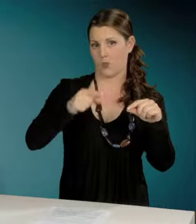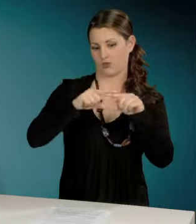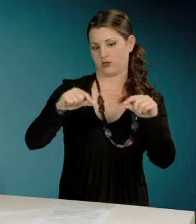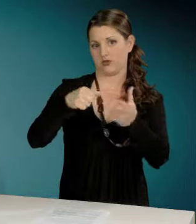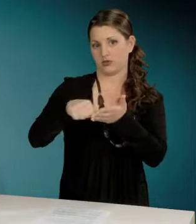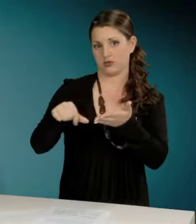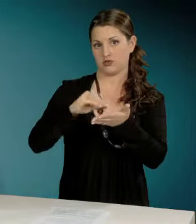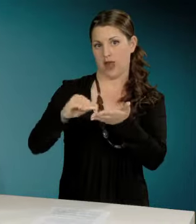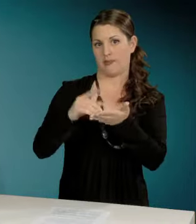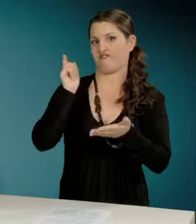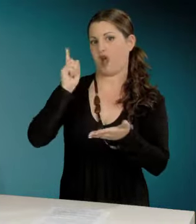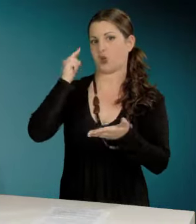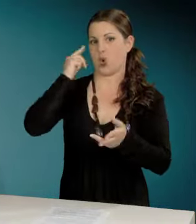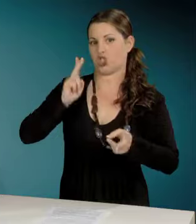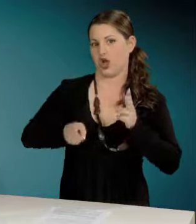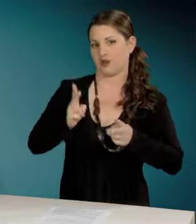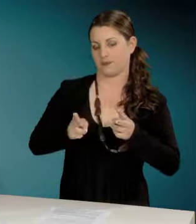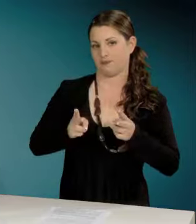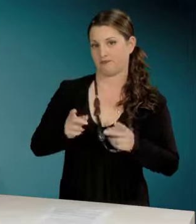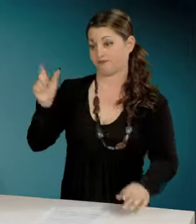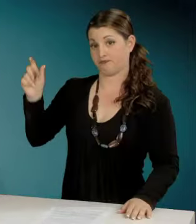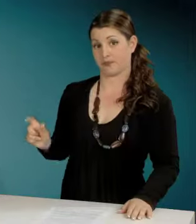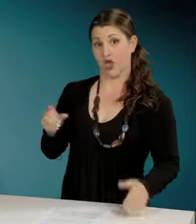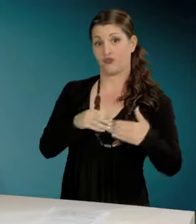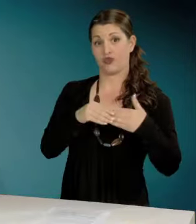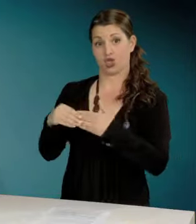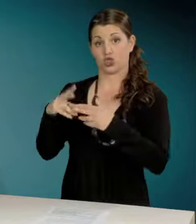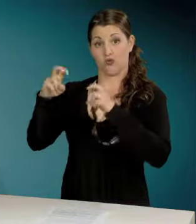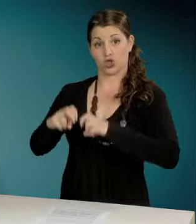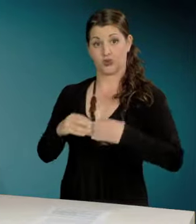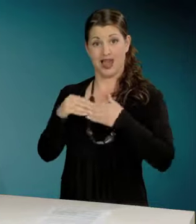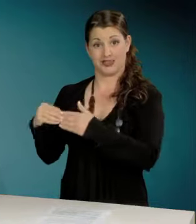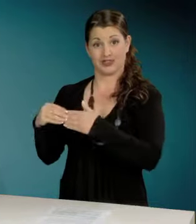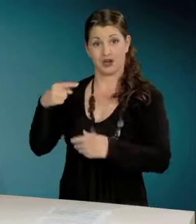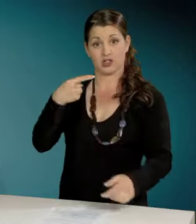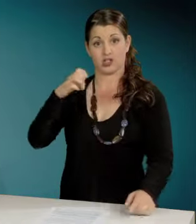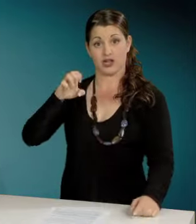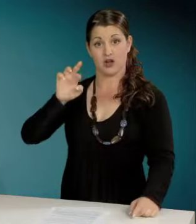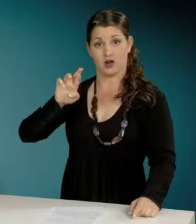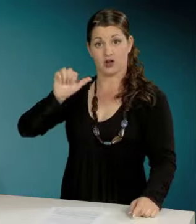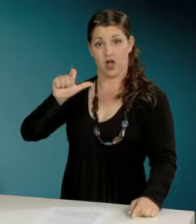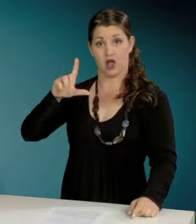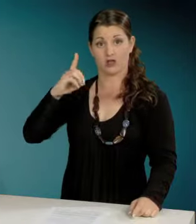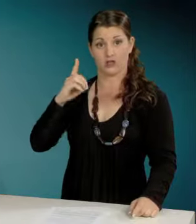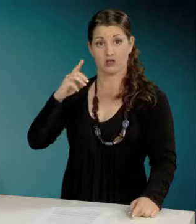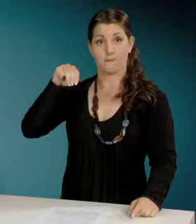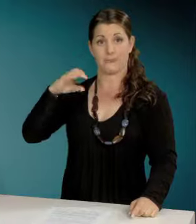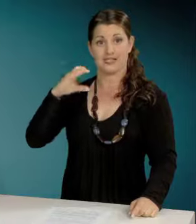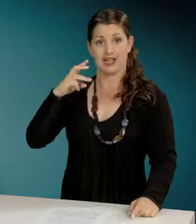hörschädigung auf den packungen der forschungsleiter jarrett mcqueen vermutet